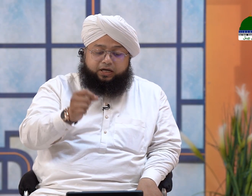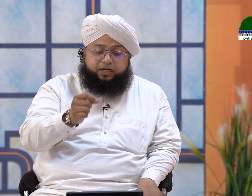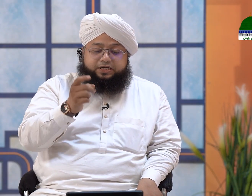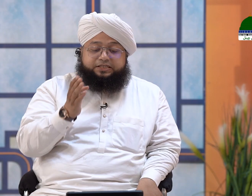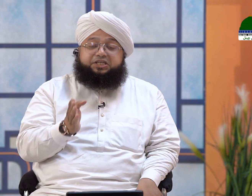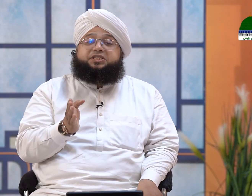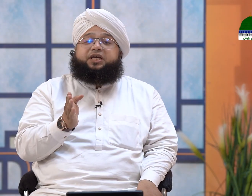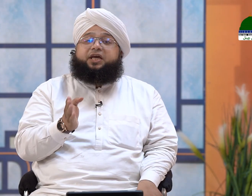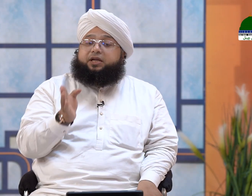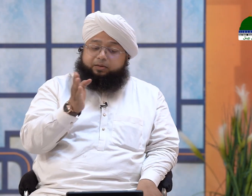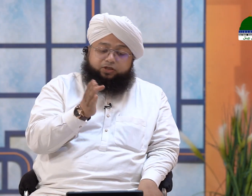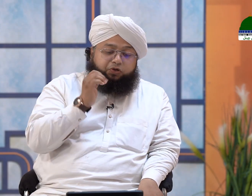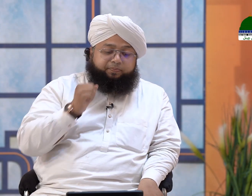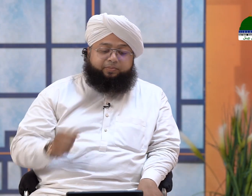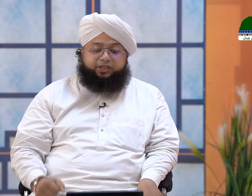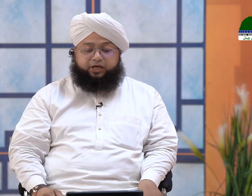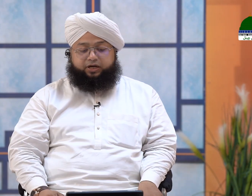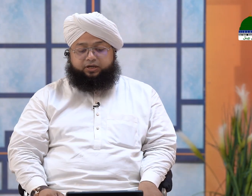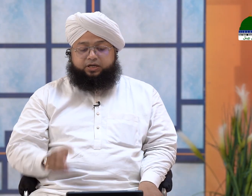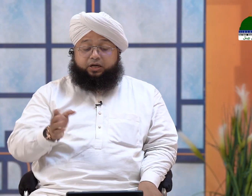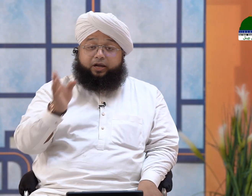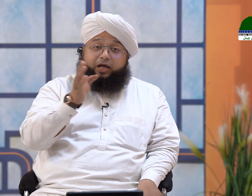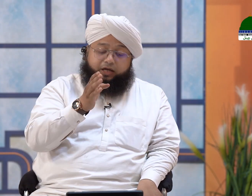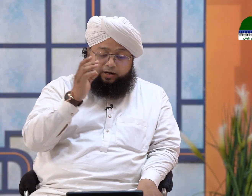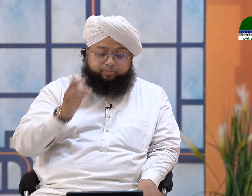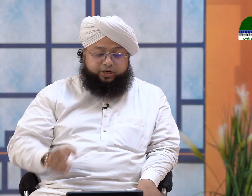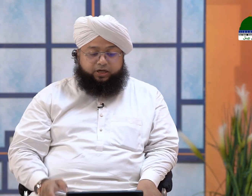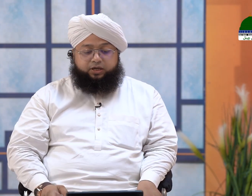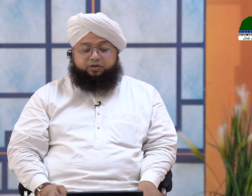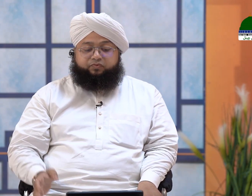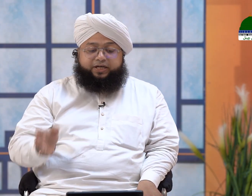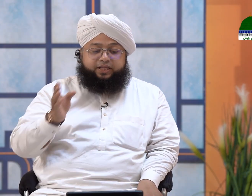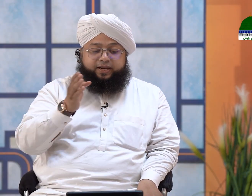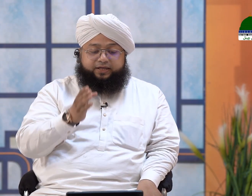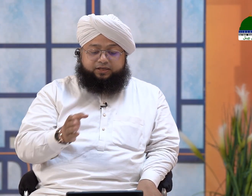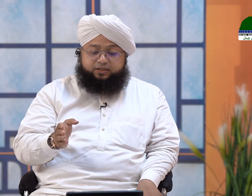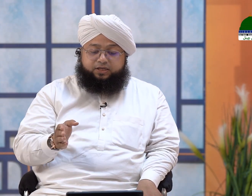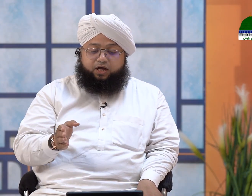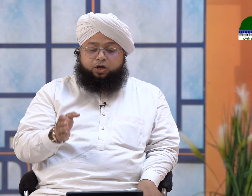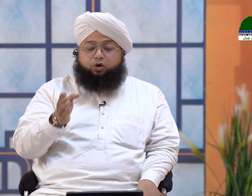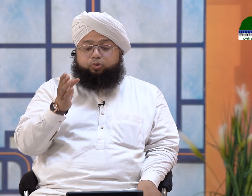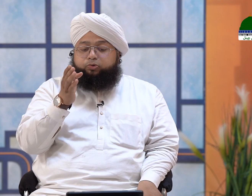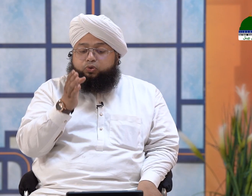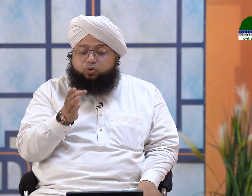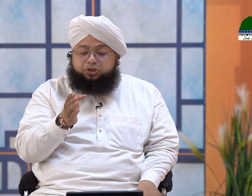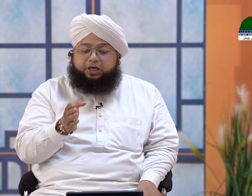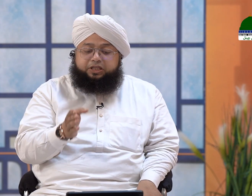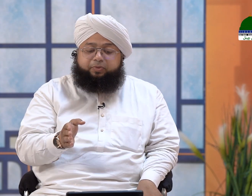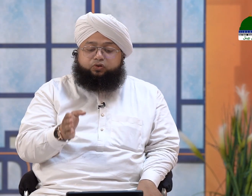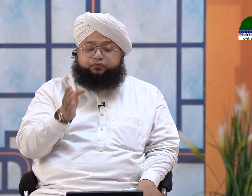کرنا، جیسا کہ نمازوں کی پابندی کرنا، حلال کھانا پینا، والدین، اساتذہ اور بزرگوں کی خدمت و